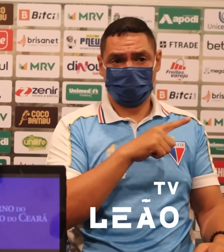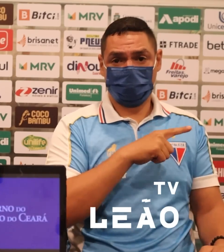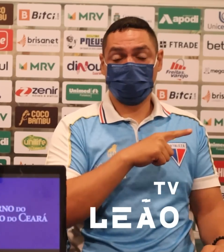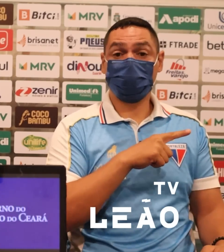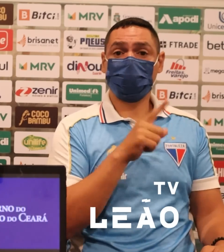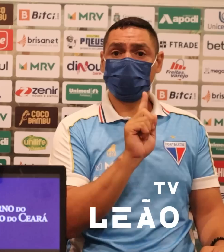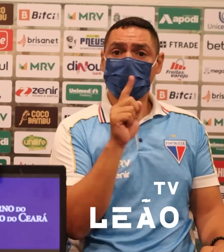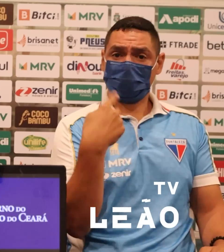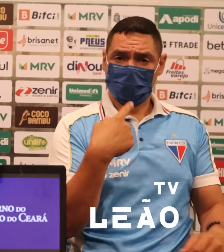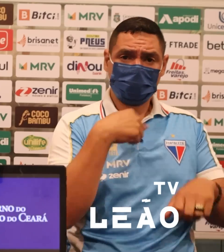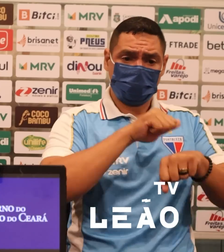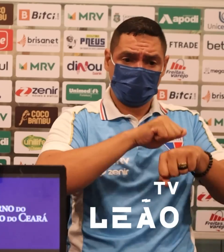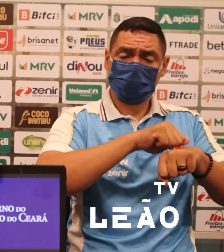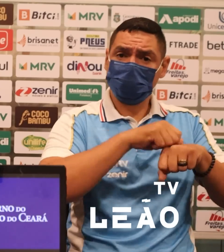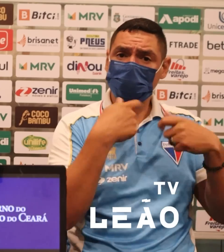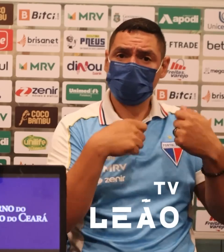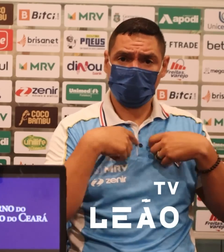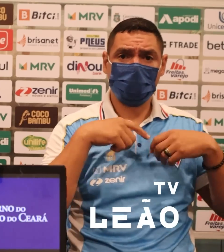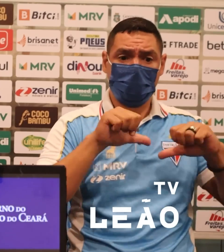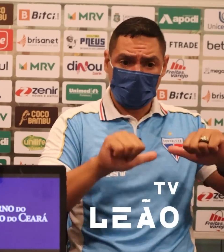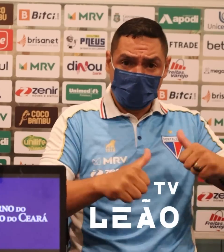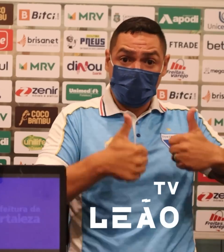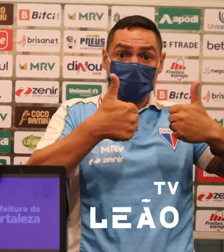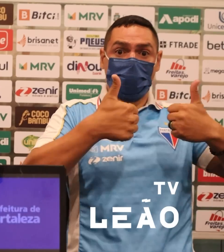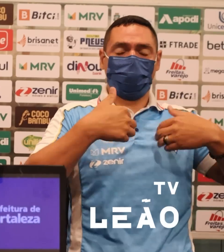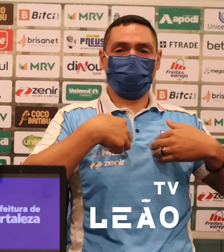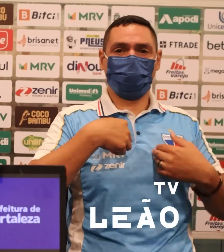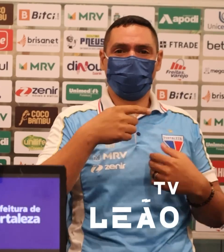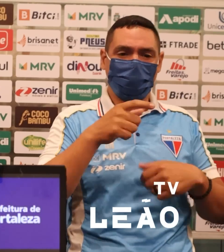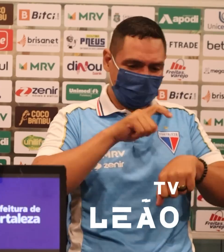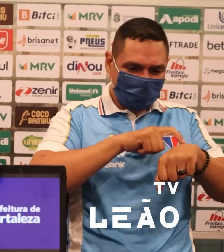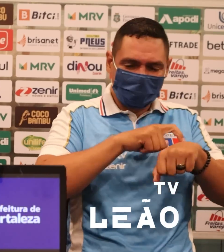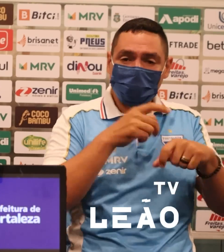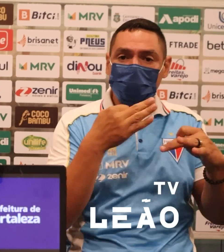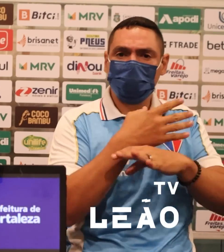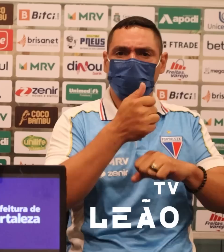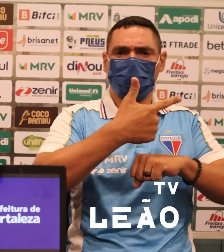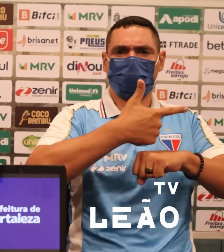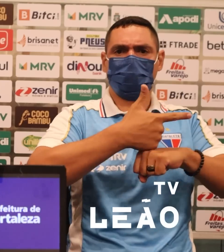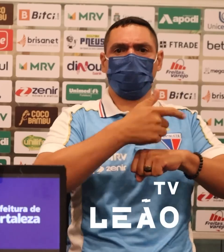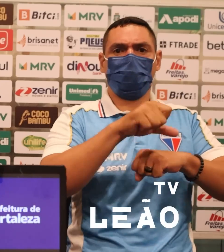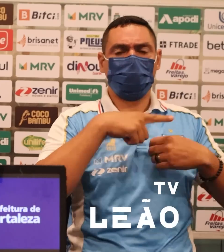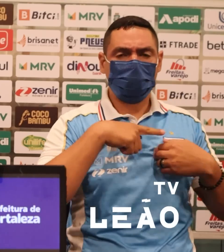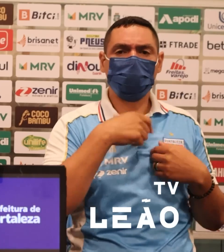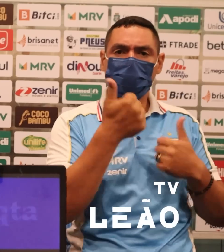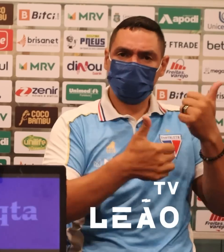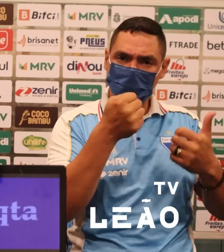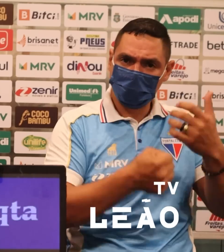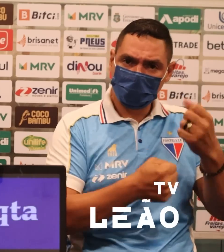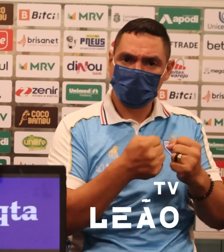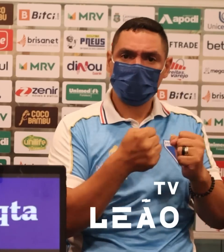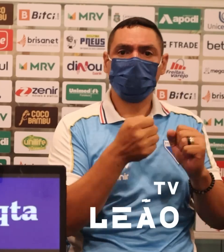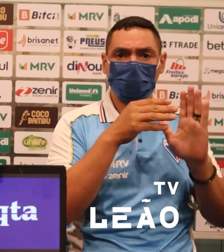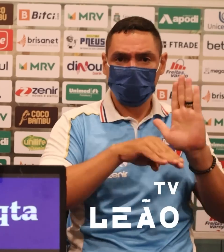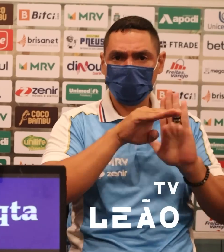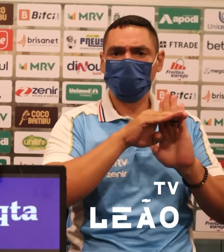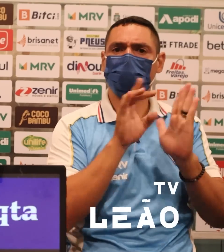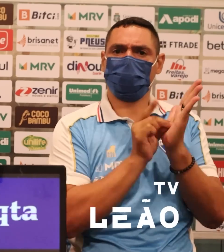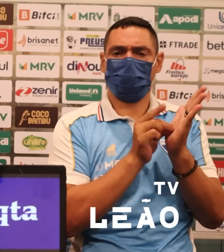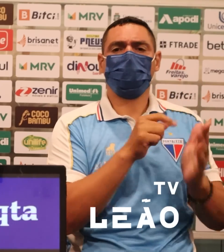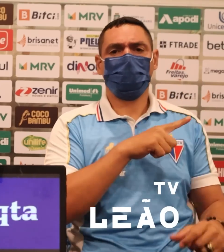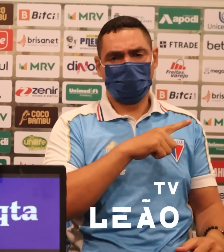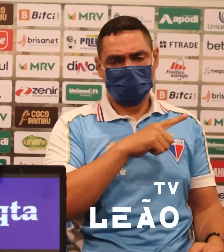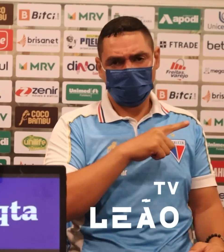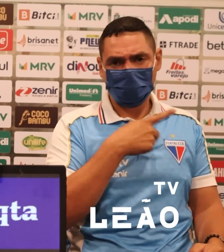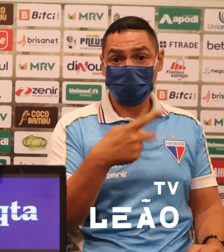Y nos o tenemos que o mejorar. Puede ser que últimos minutos o producción de Chimi por